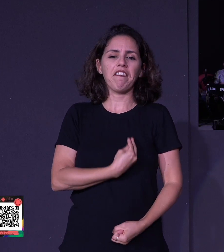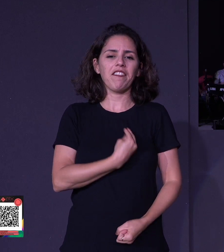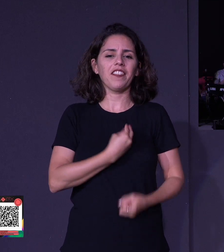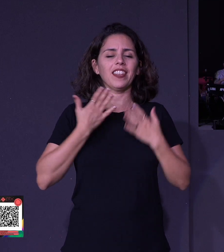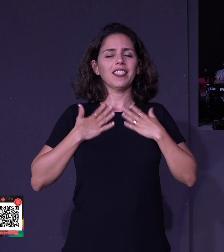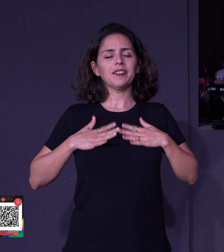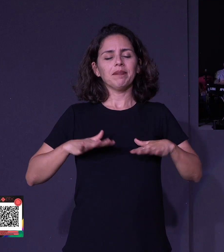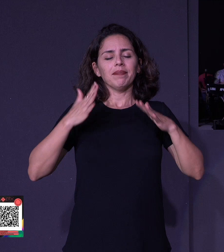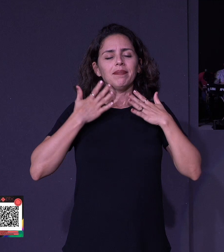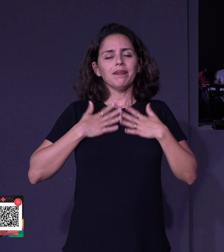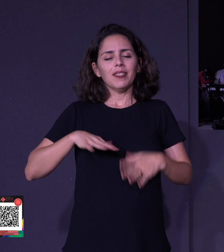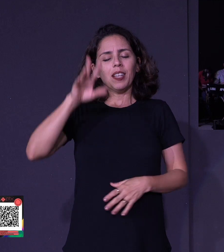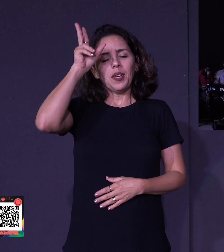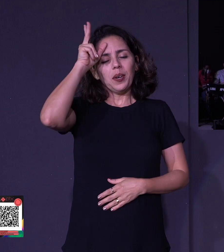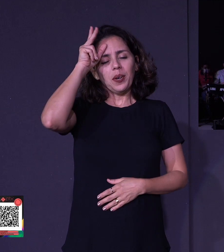nenhum mal.